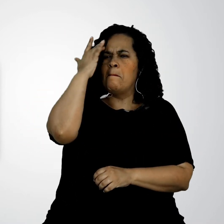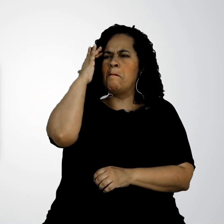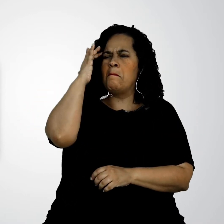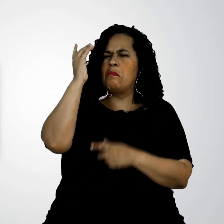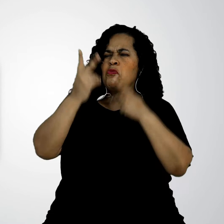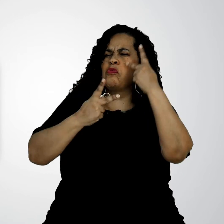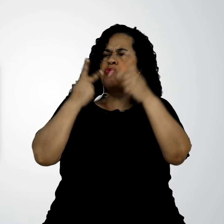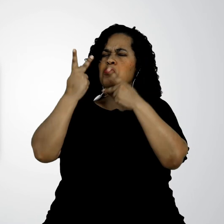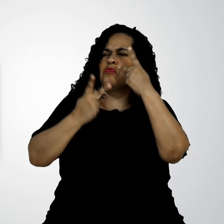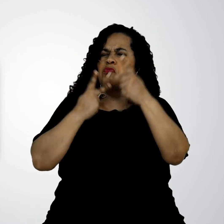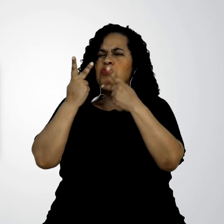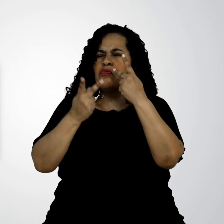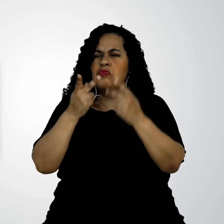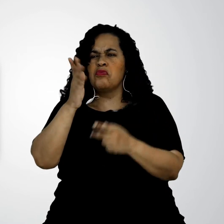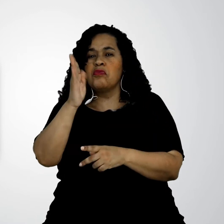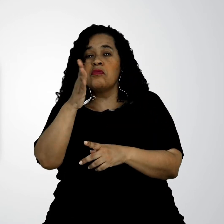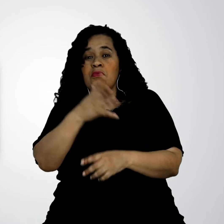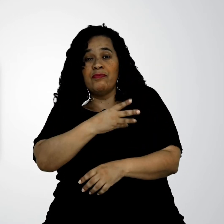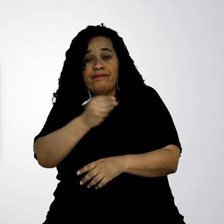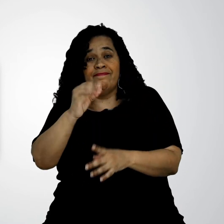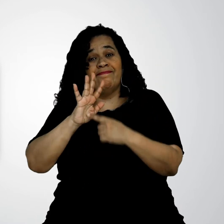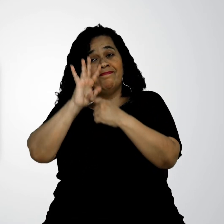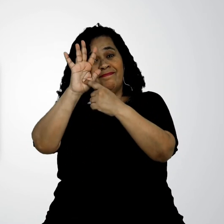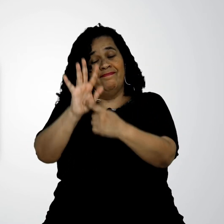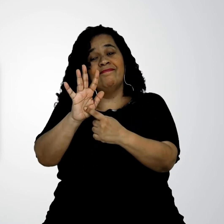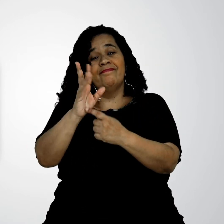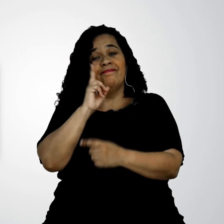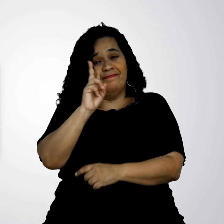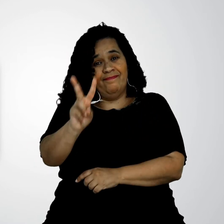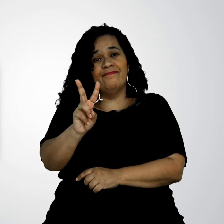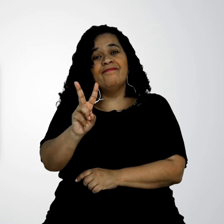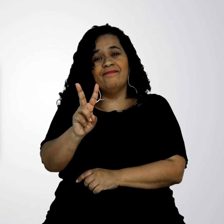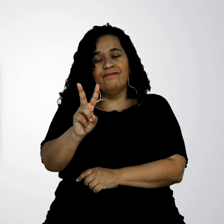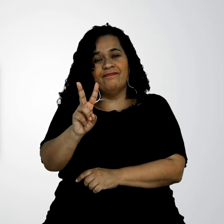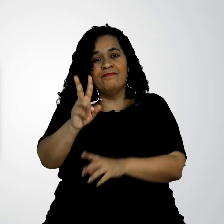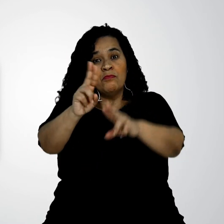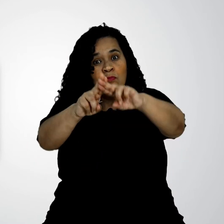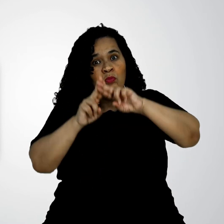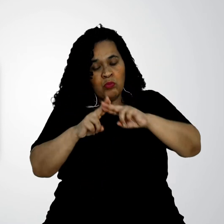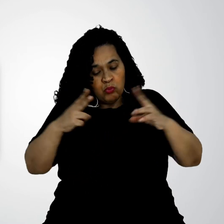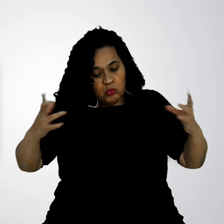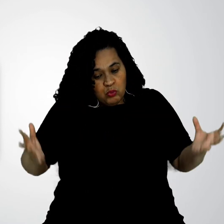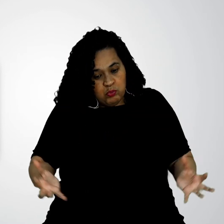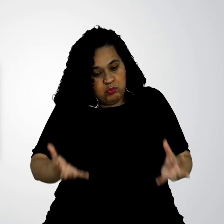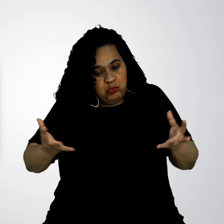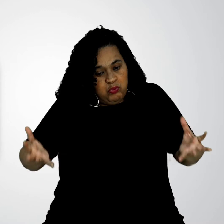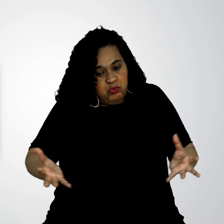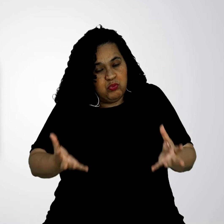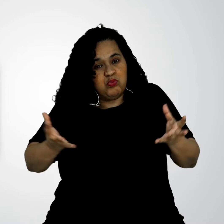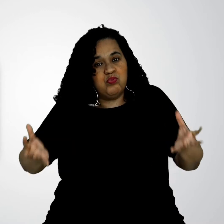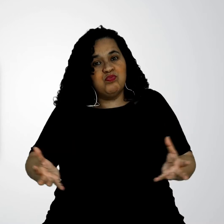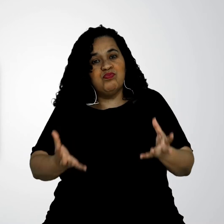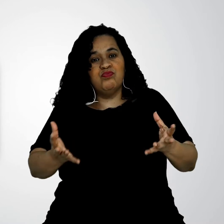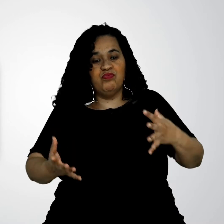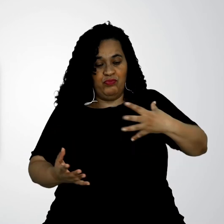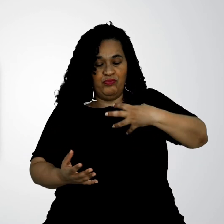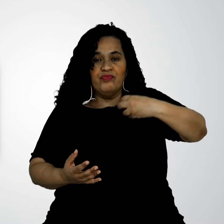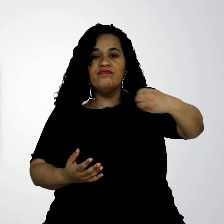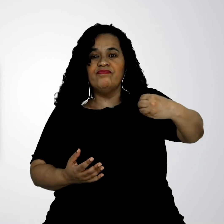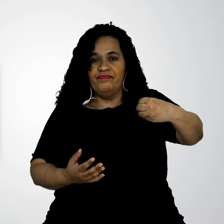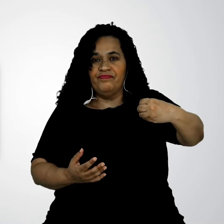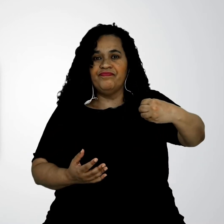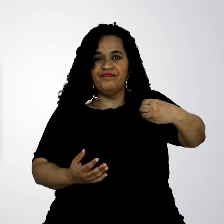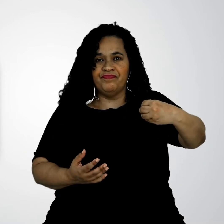assim, a gente já sabe que não vamos te influenciar, a gente vai influenciar ele, né? E às vezes a gente perde tempo discutindo coisas sem